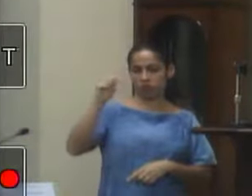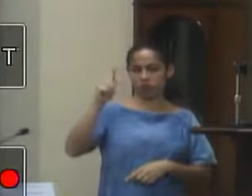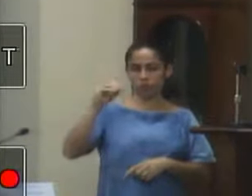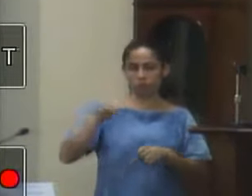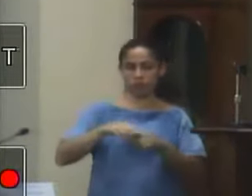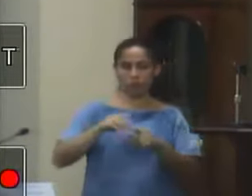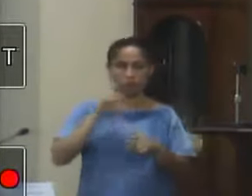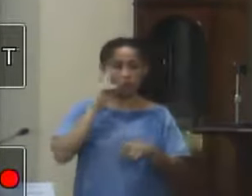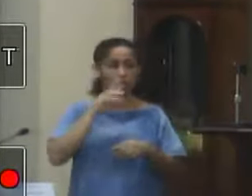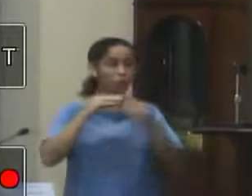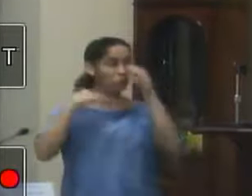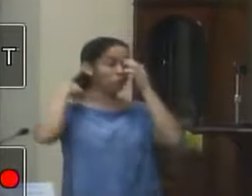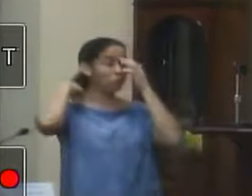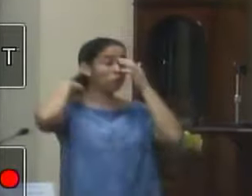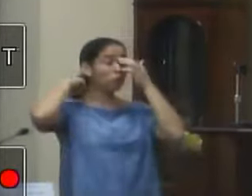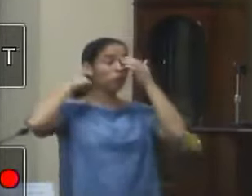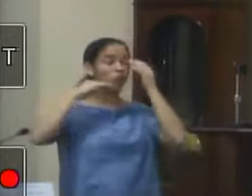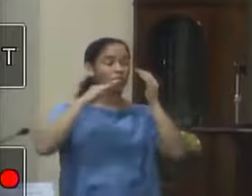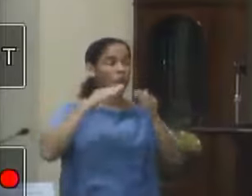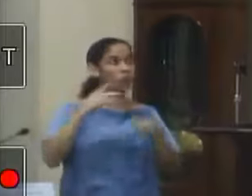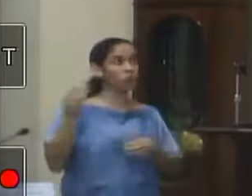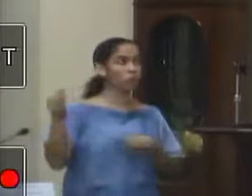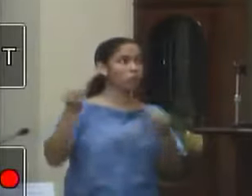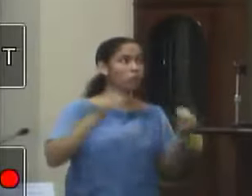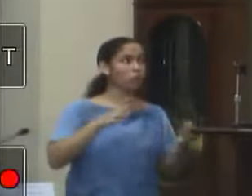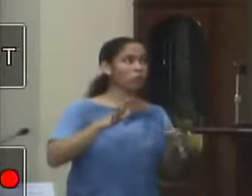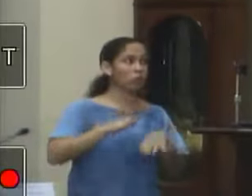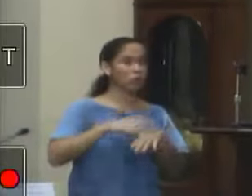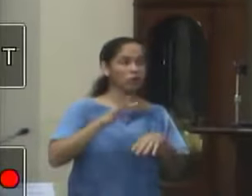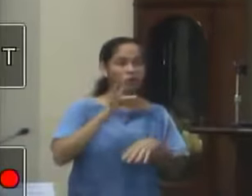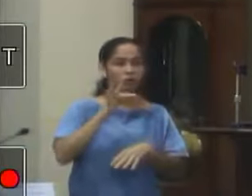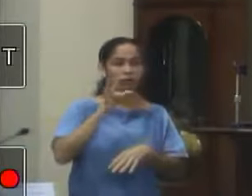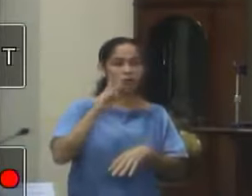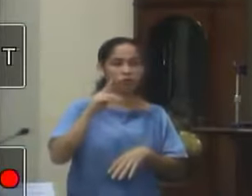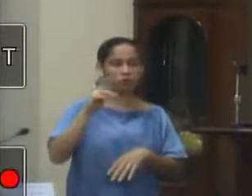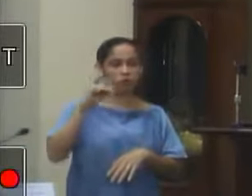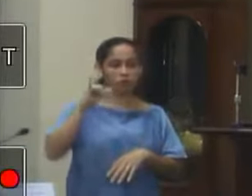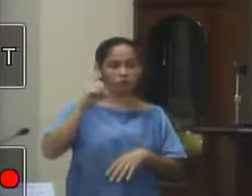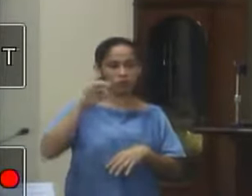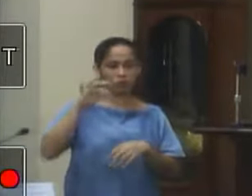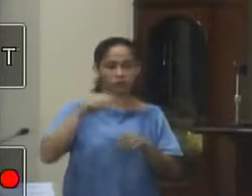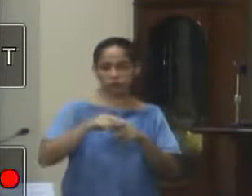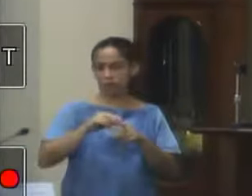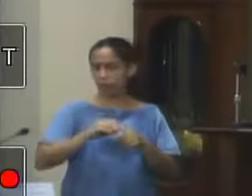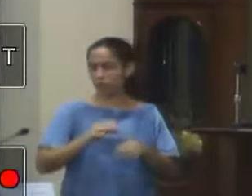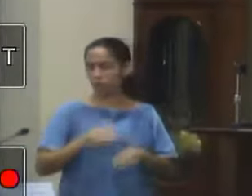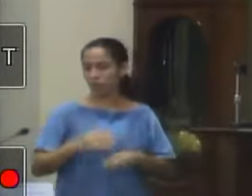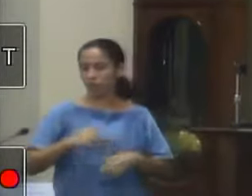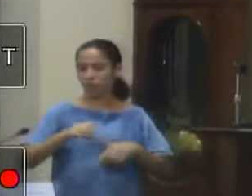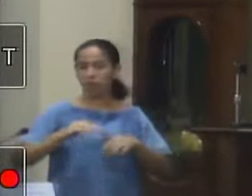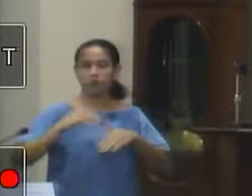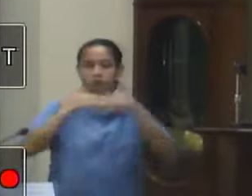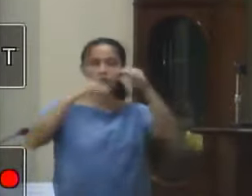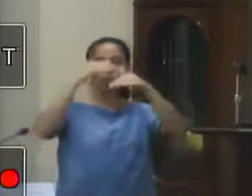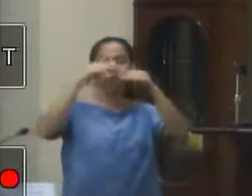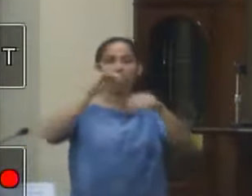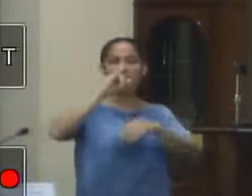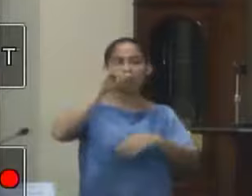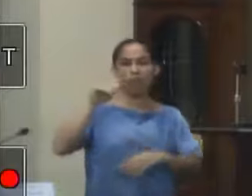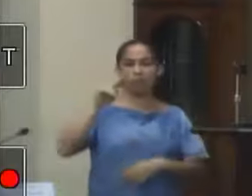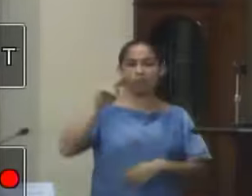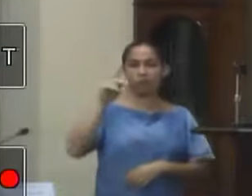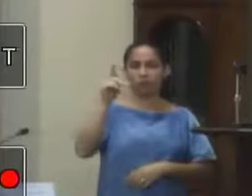encantados e certamente vão trazer mais turistas aí para que a gente possa alavancar Juparanã de uma